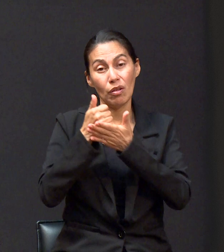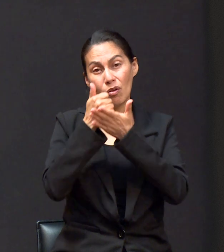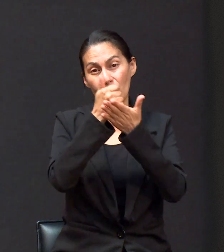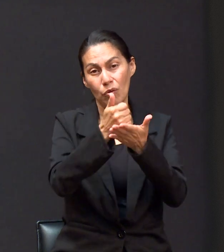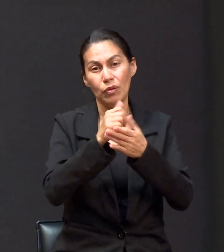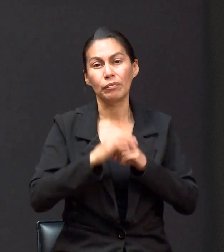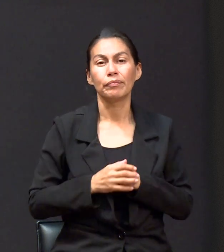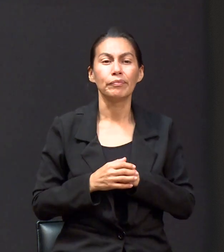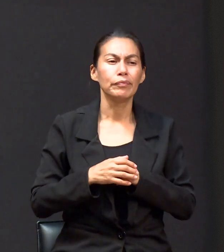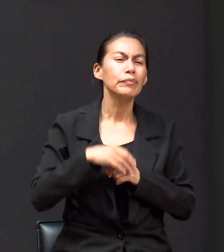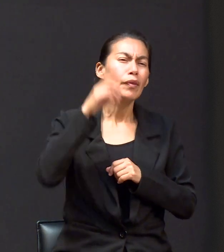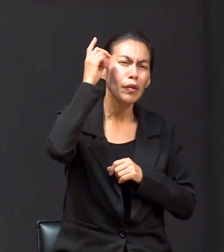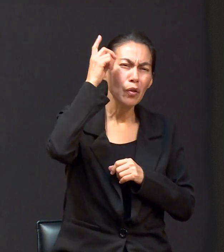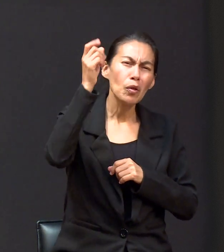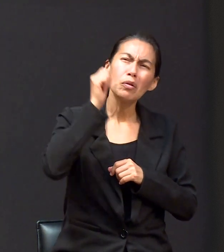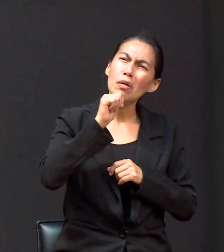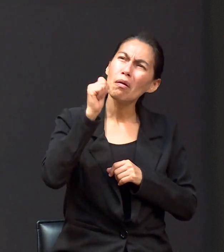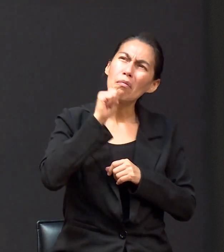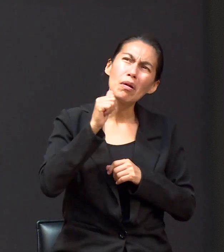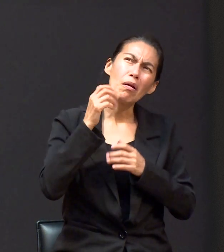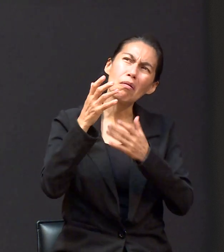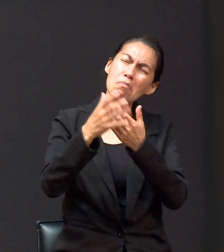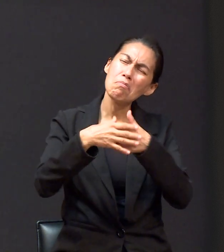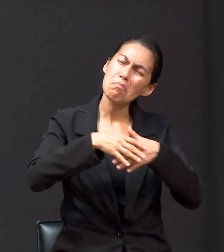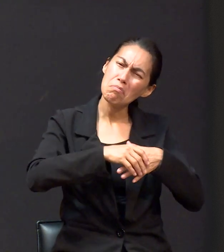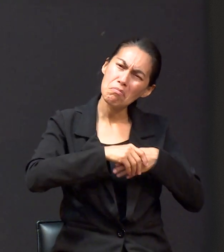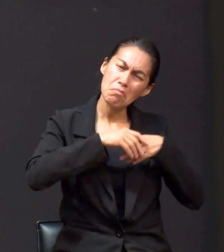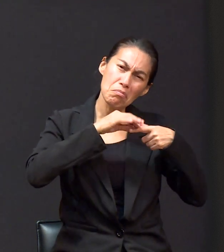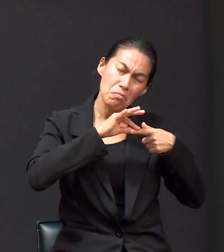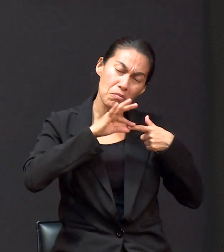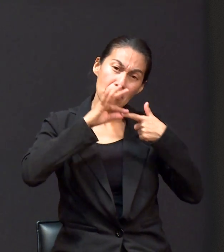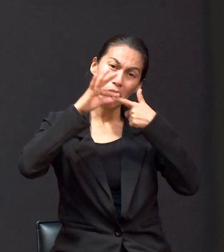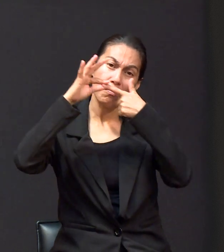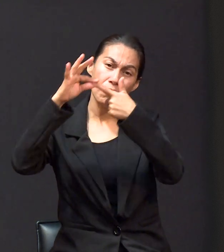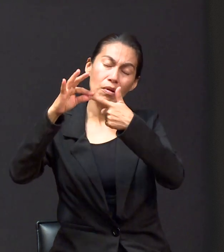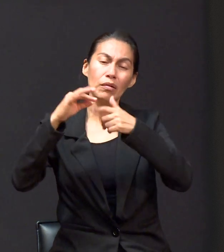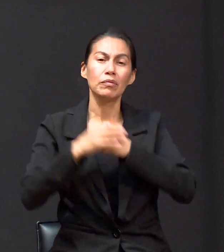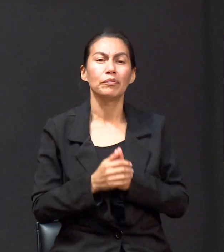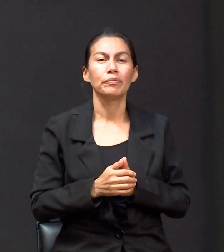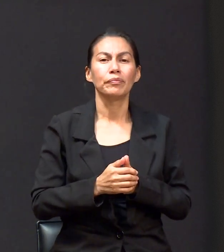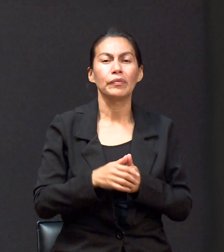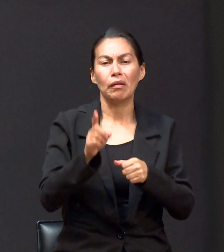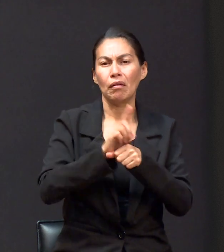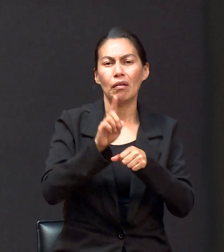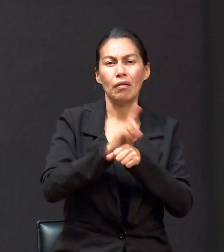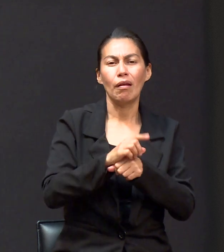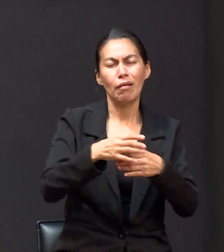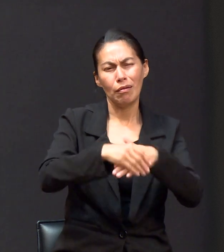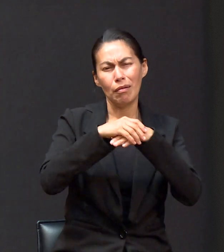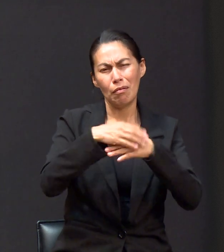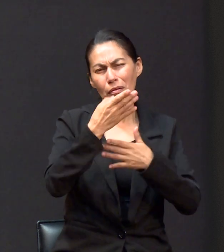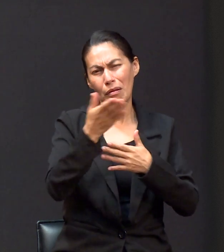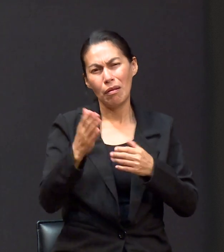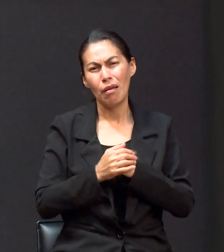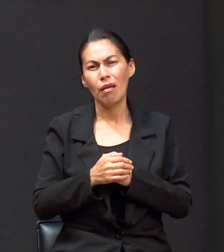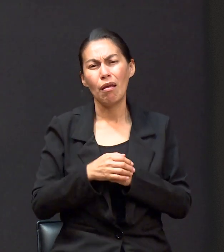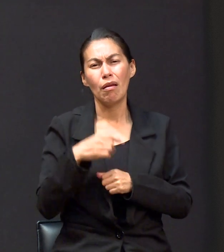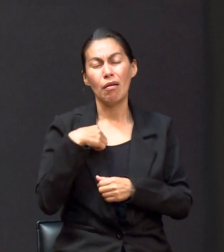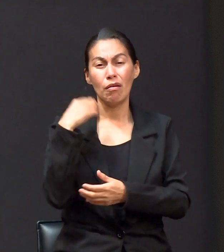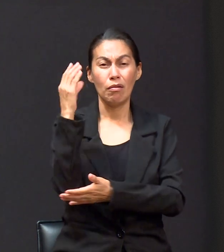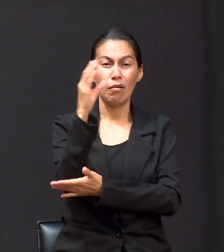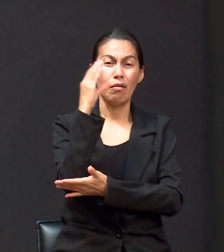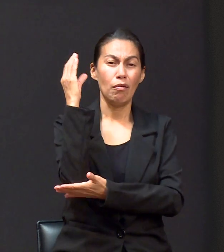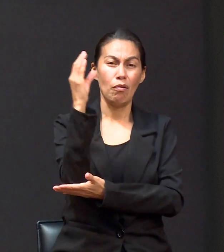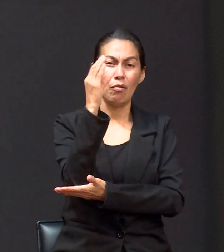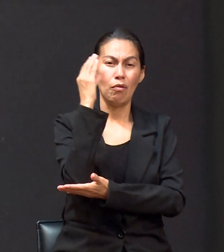mano y nos guíe día tras día. Muchas gracias. Saludos desde Bogotá, Colombia. Un saludo para ti,